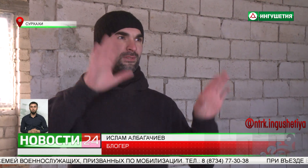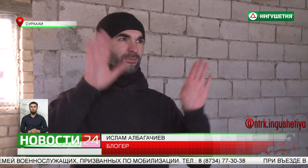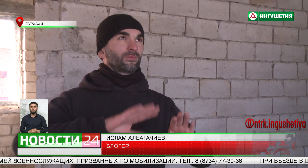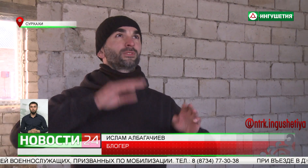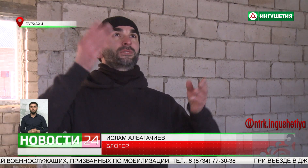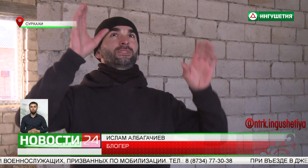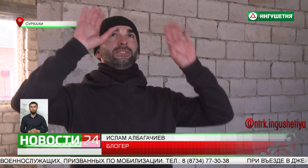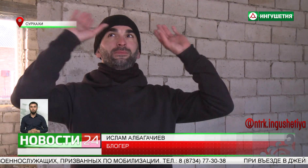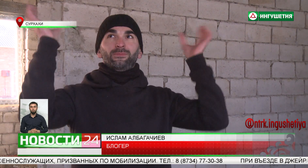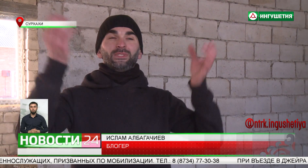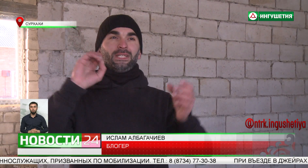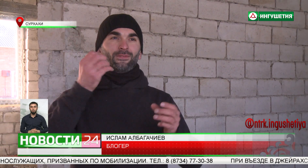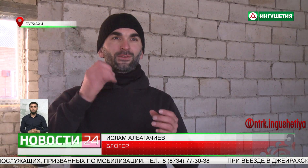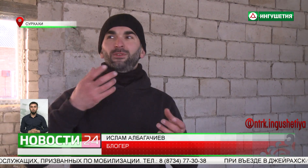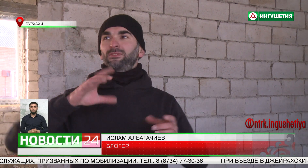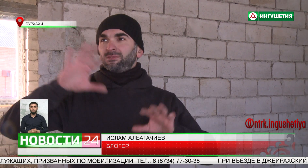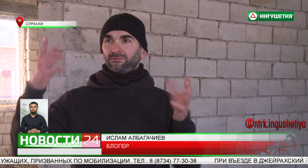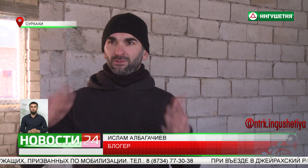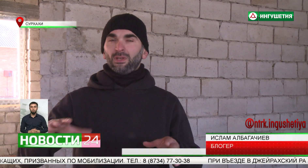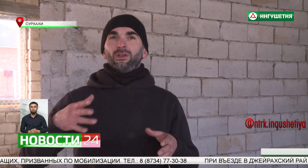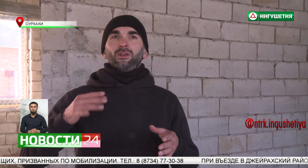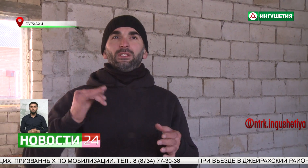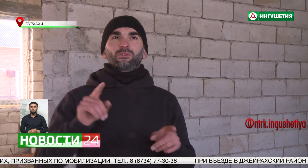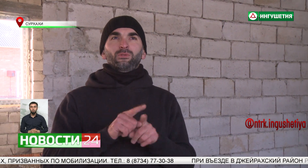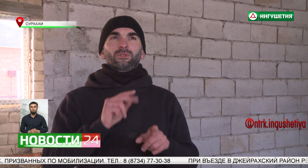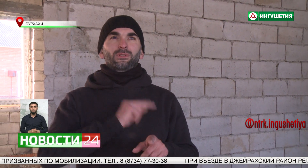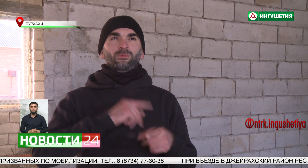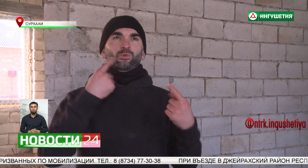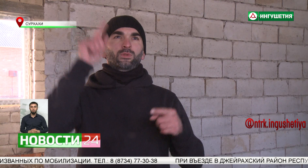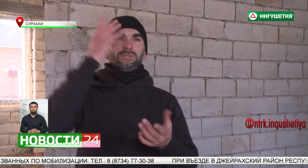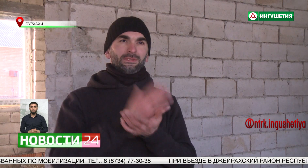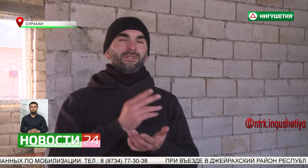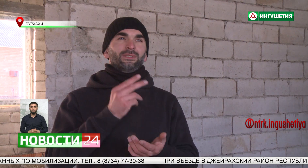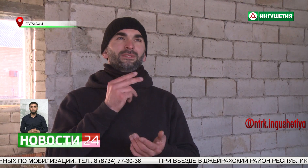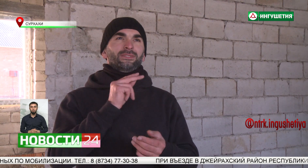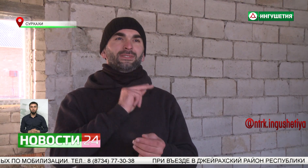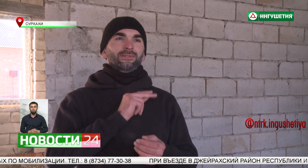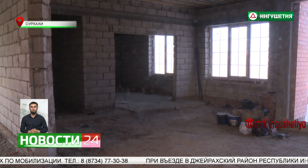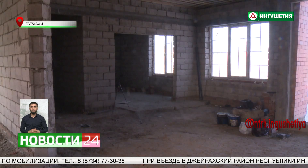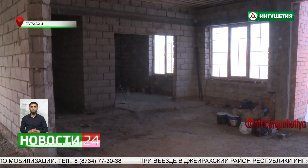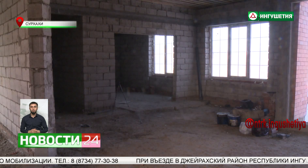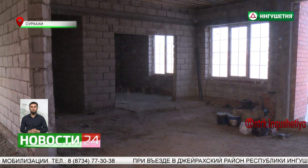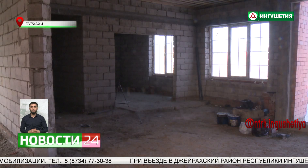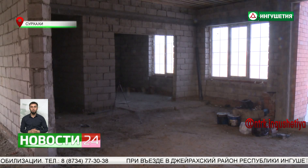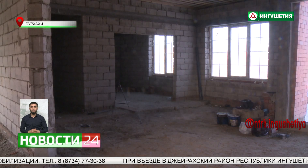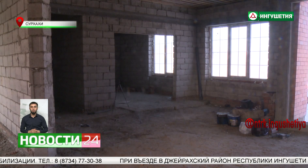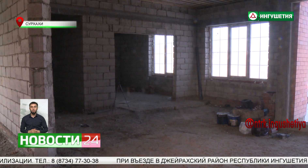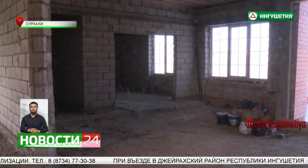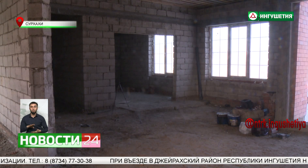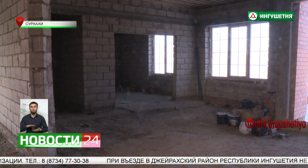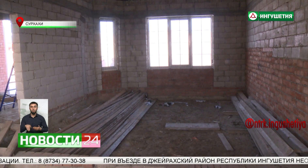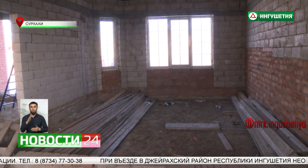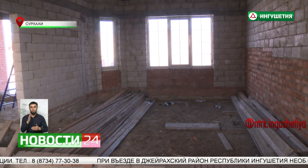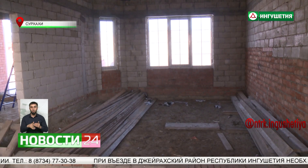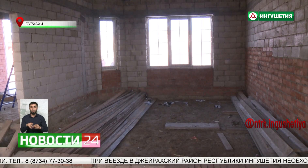дому. Это штукатурка, отопление, кафель, обои. Я параллельно еще и зарабатываю строительством. После того, как закончу